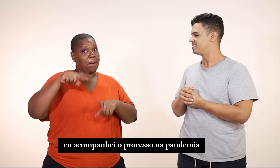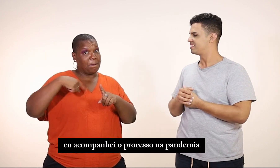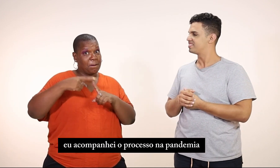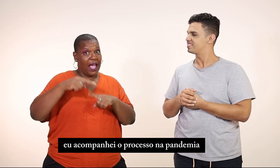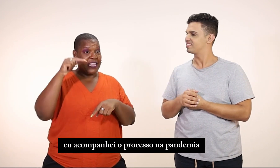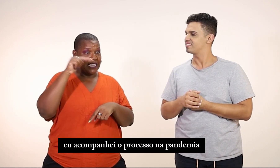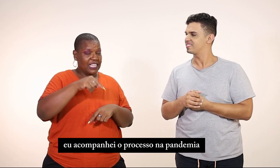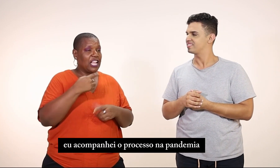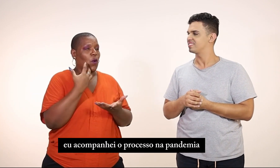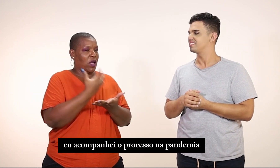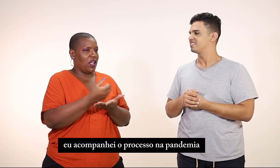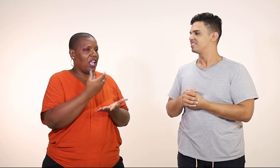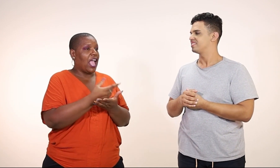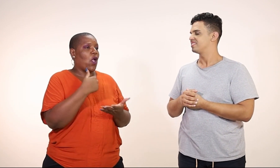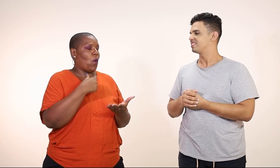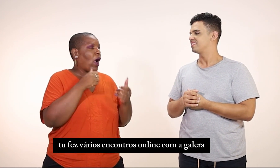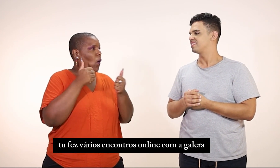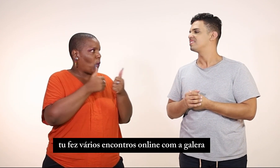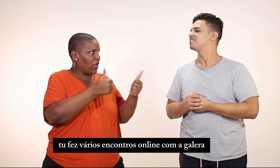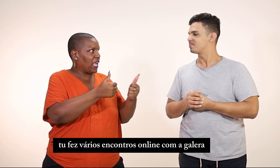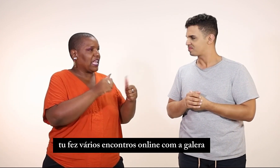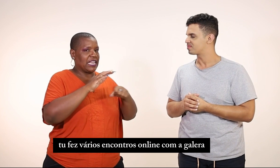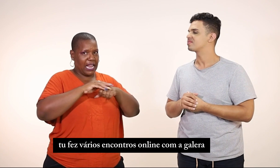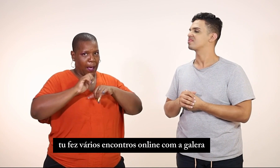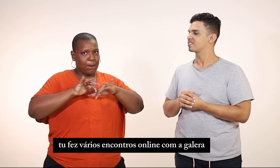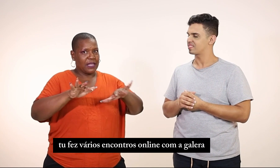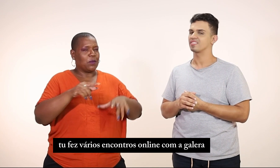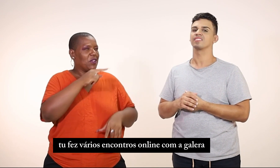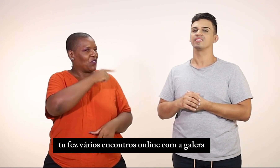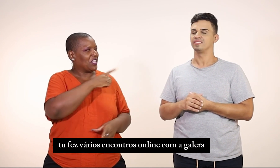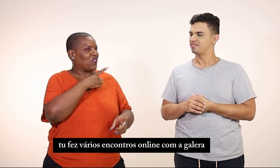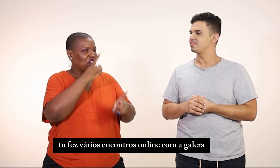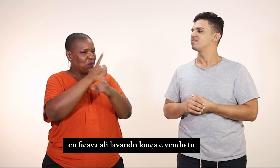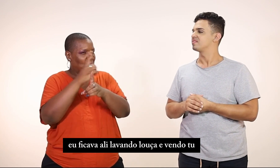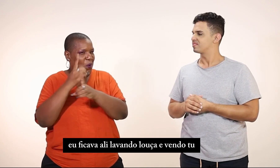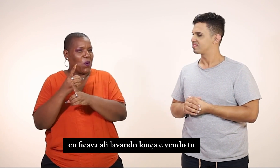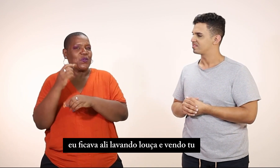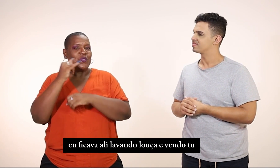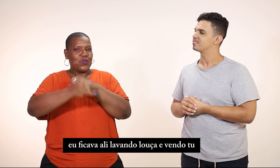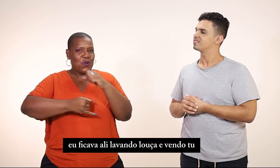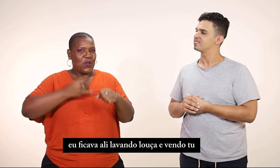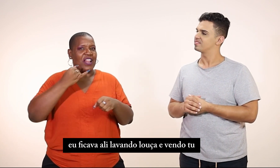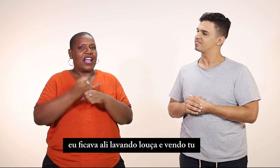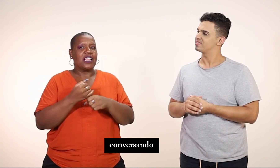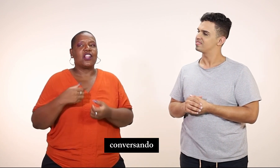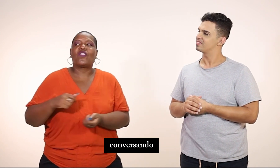o processo na pandemia. Tu fez vários encontros online com a galera. Eu ficava ali lavando louça e vendo tu conversando.